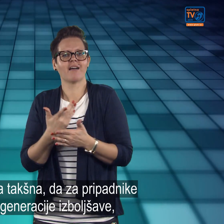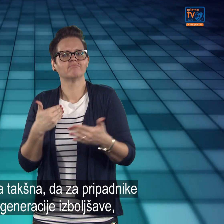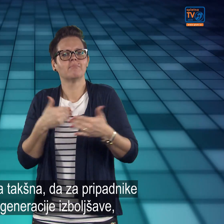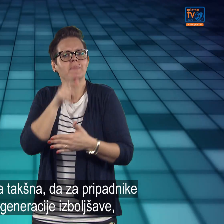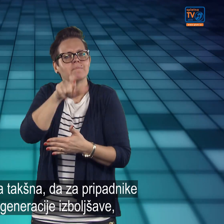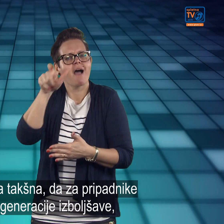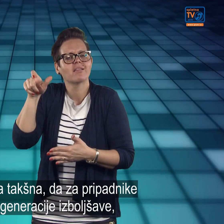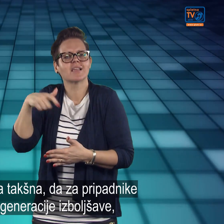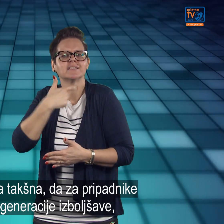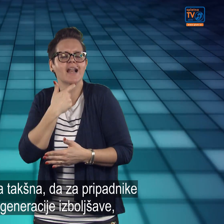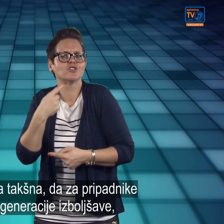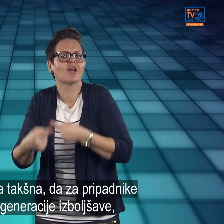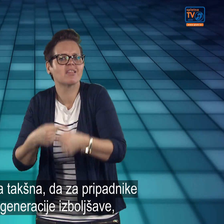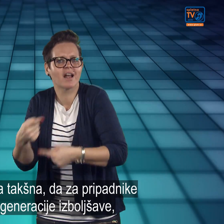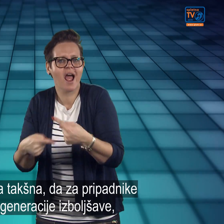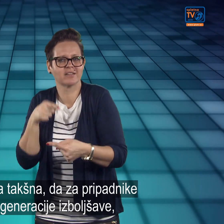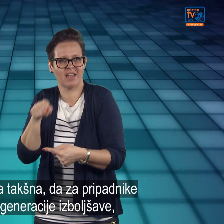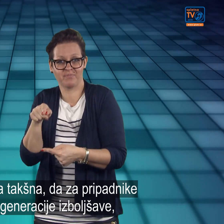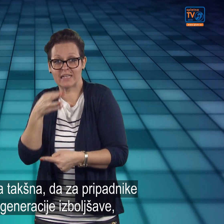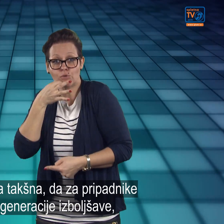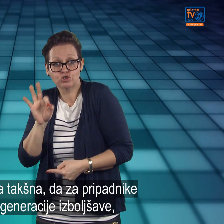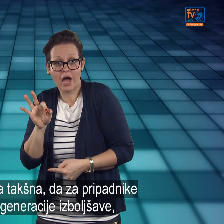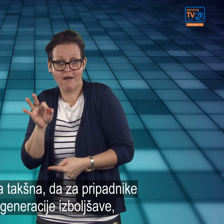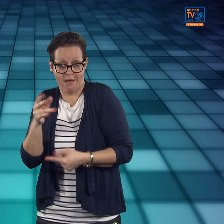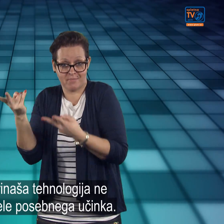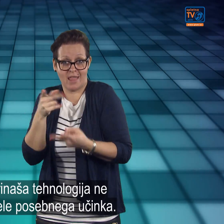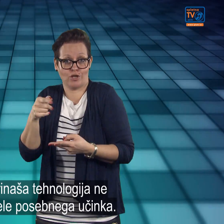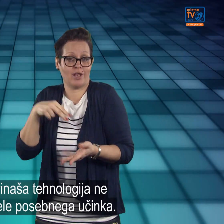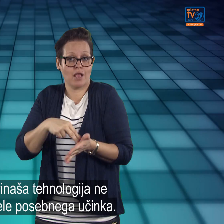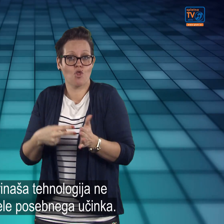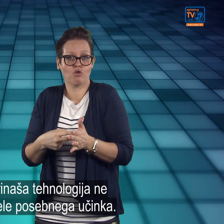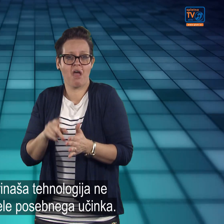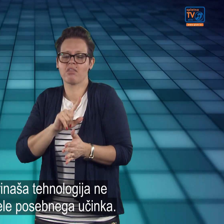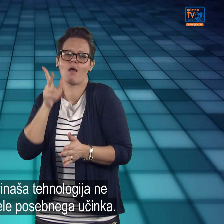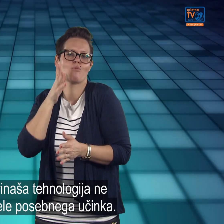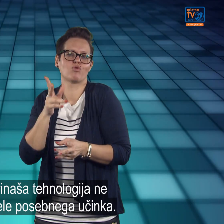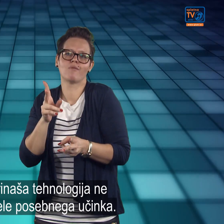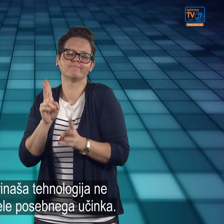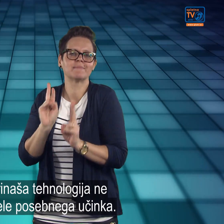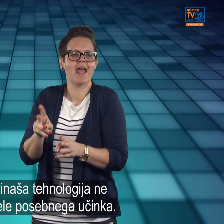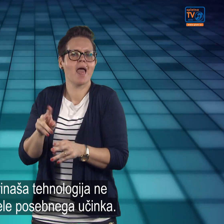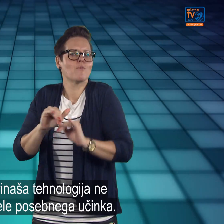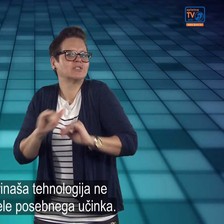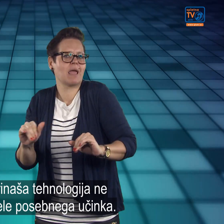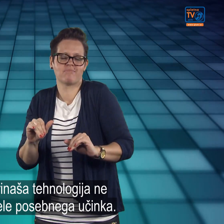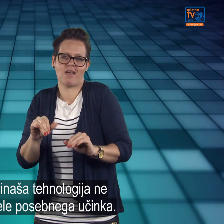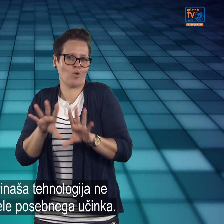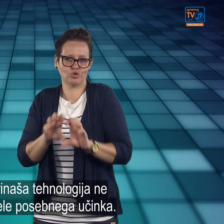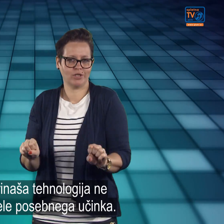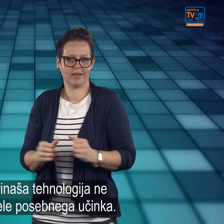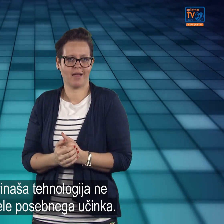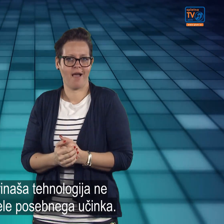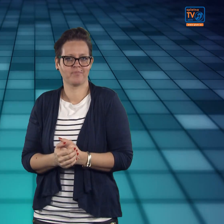pripadnike starejše generacije izboljšave, ki jih prinaša tehnologija, ne bodo imele posebnega učinka.